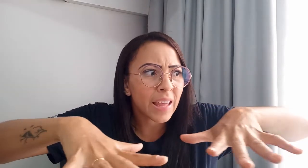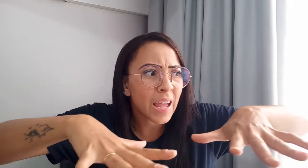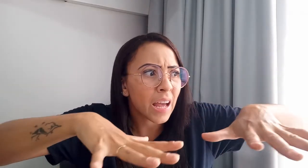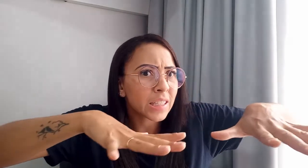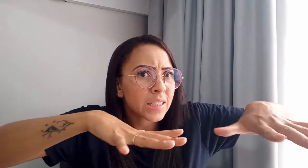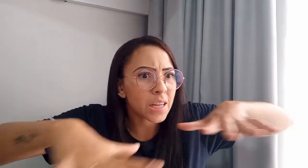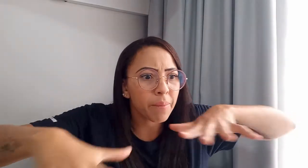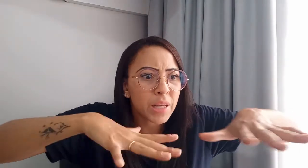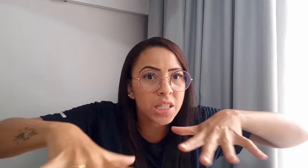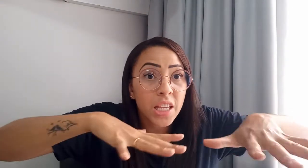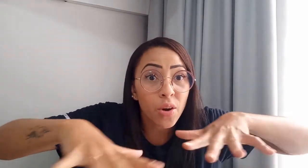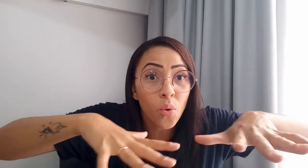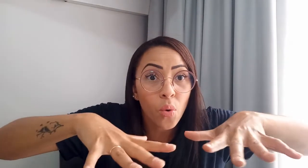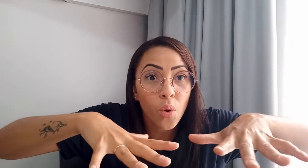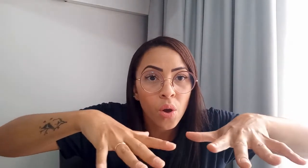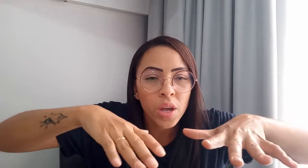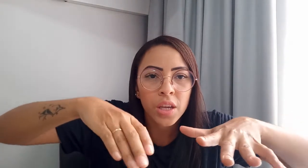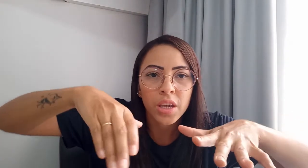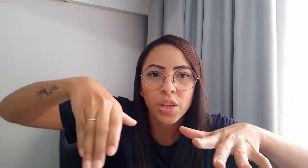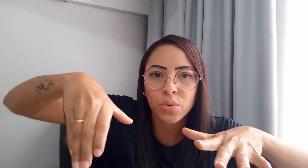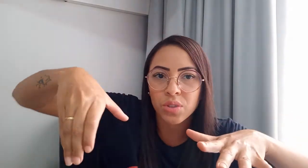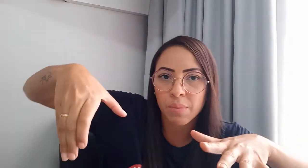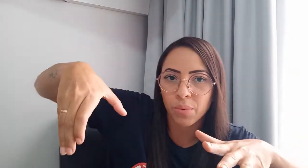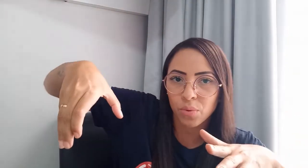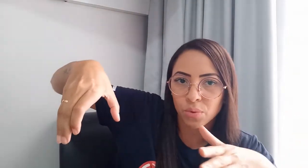terra estremeceu e o sepulcro,